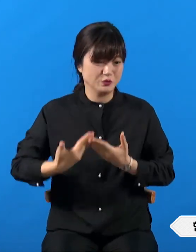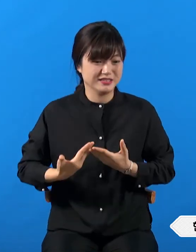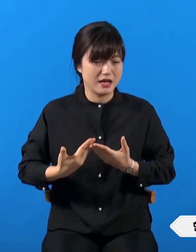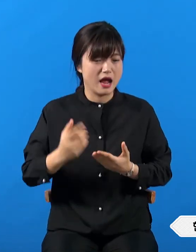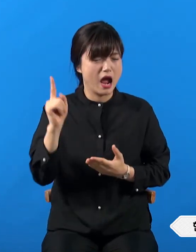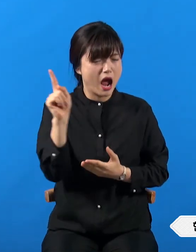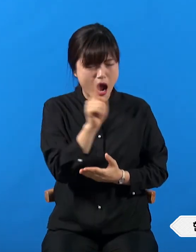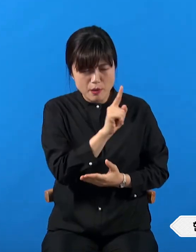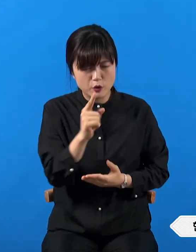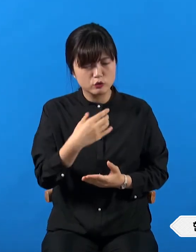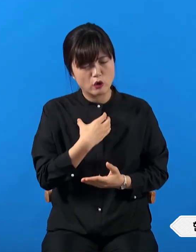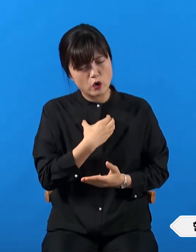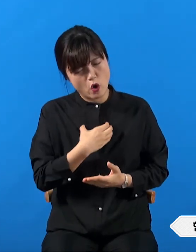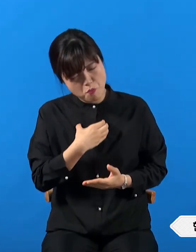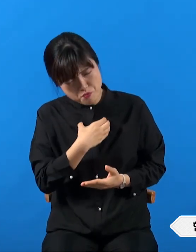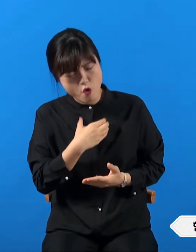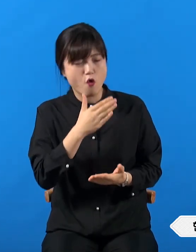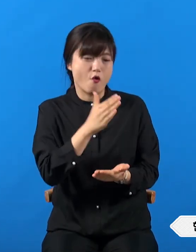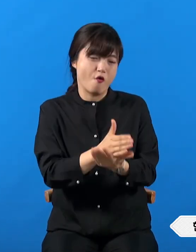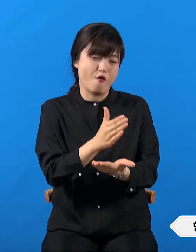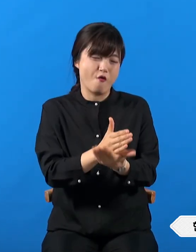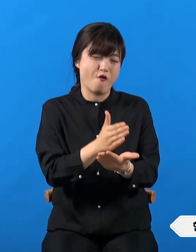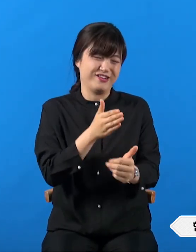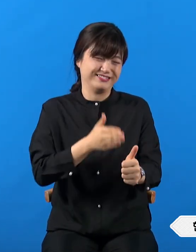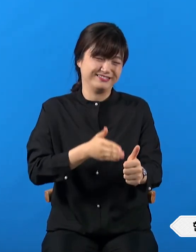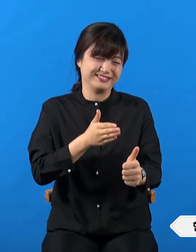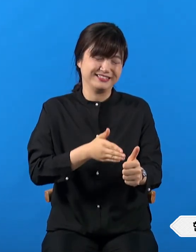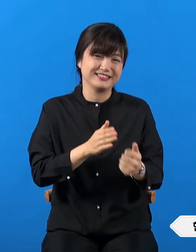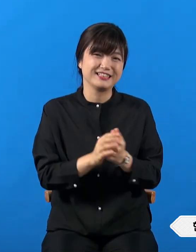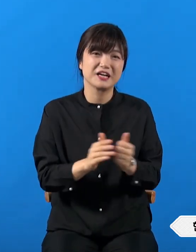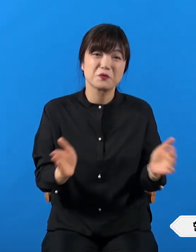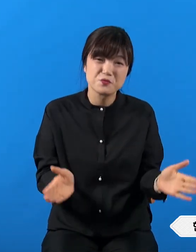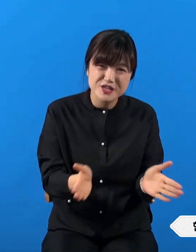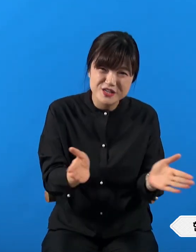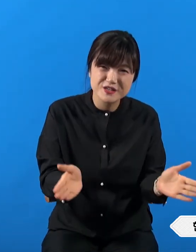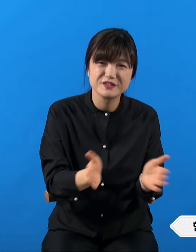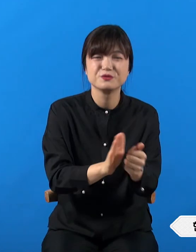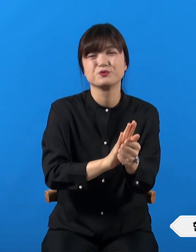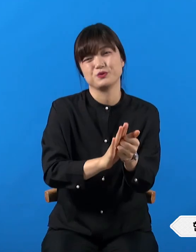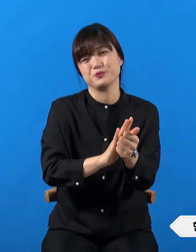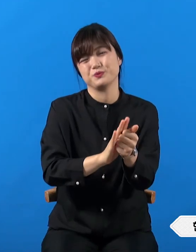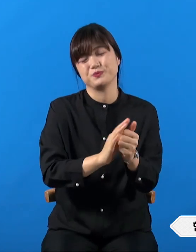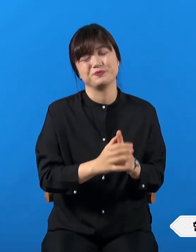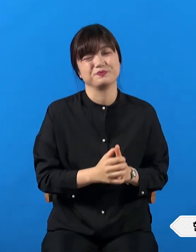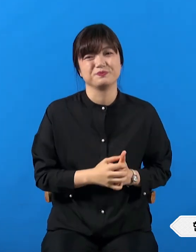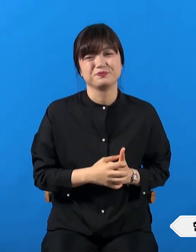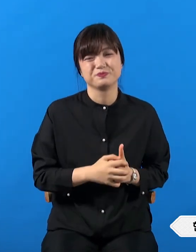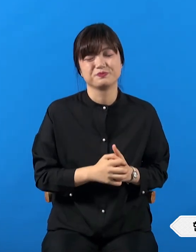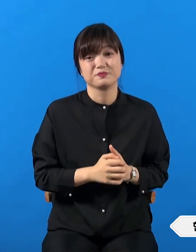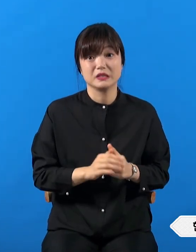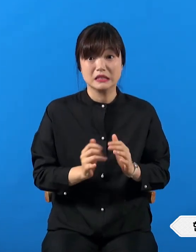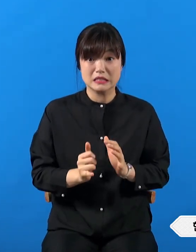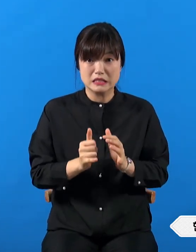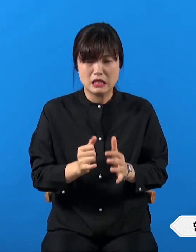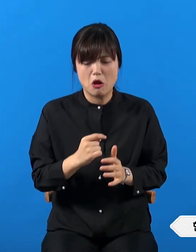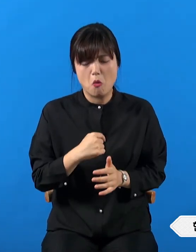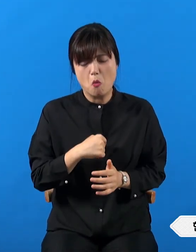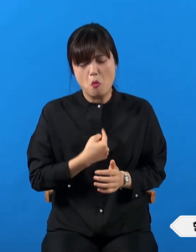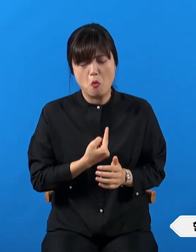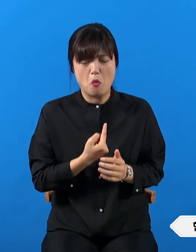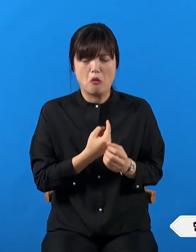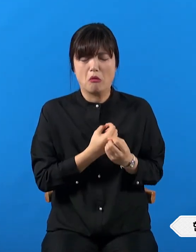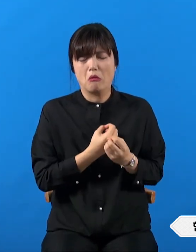것이다. 아무 염려하지 말아라. 그렇게 위로를 해주셨습니다. 이 세상에